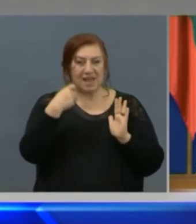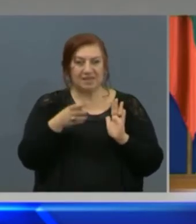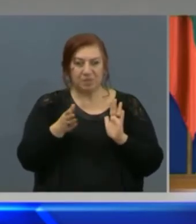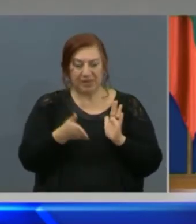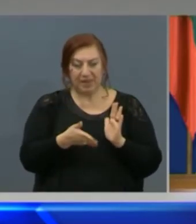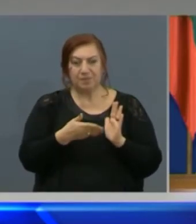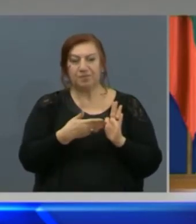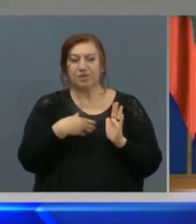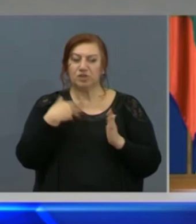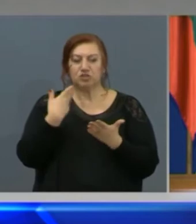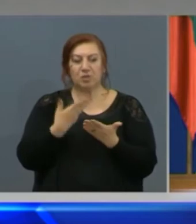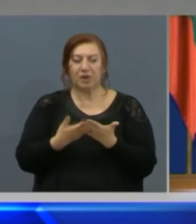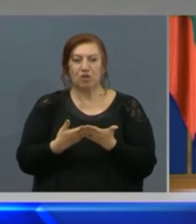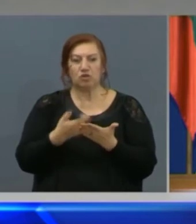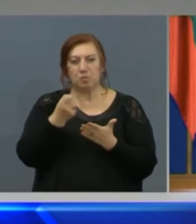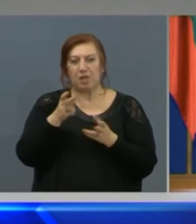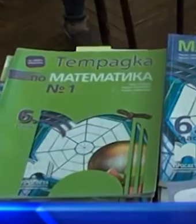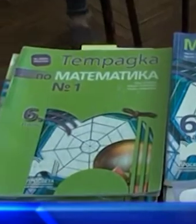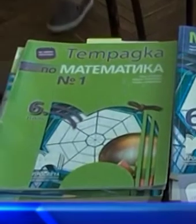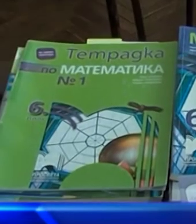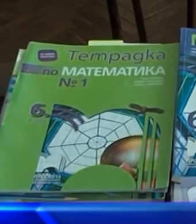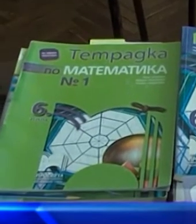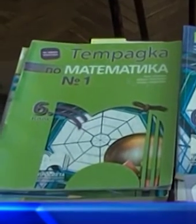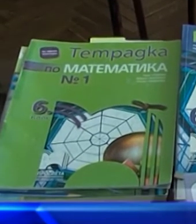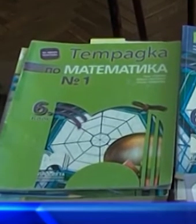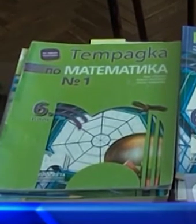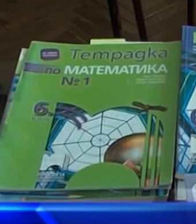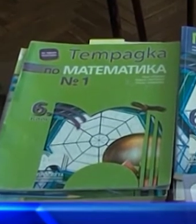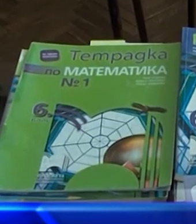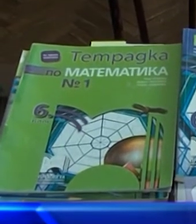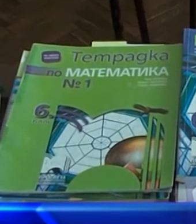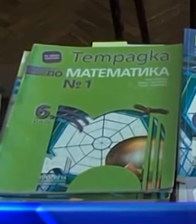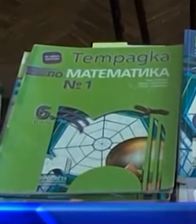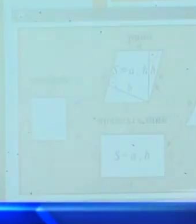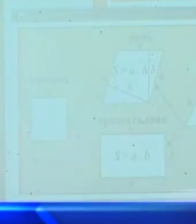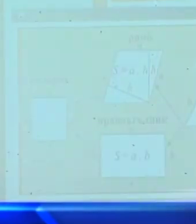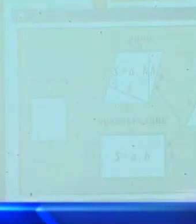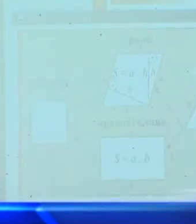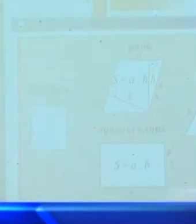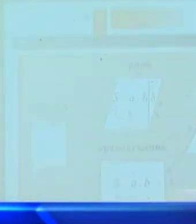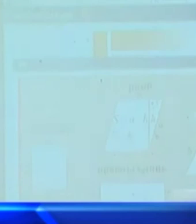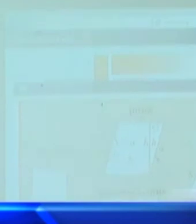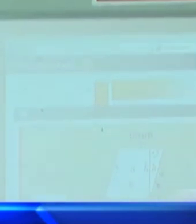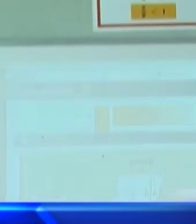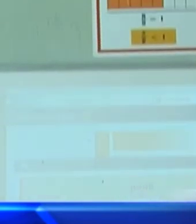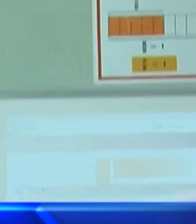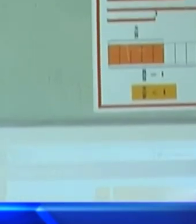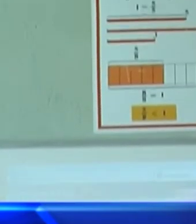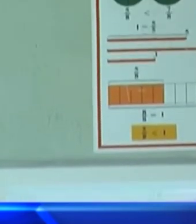отлагане на изпитите за 7-ми клас. В момента са планирани за 9 и 11 юни